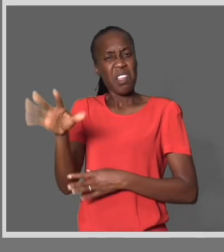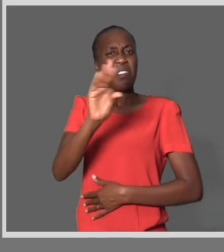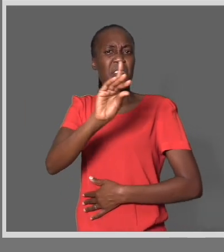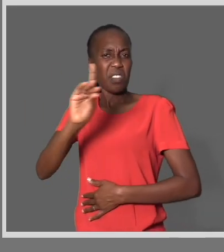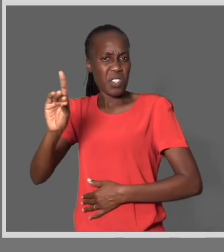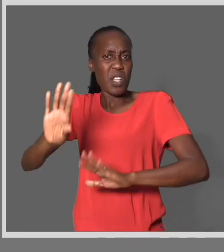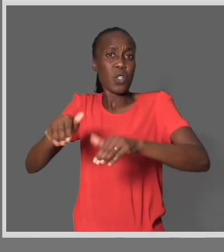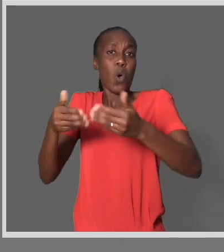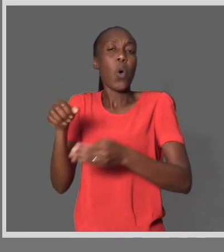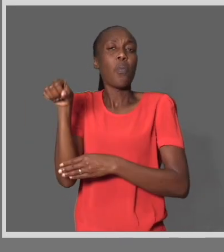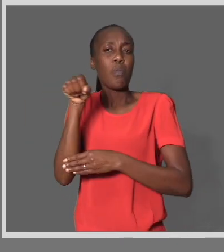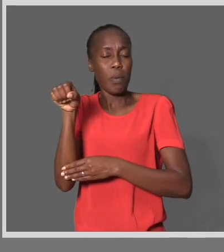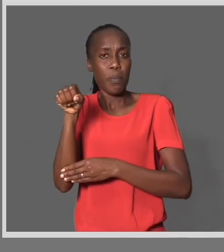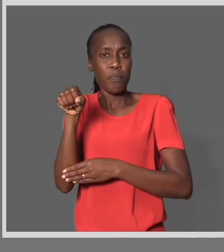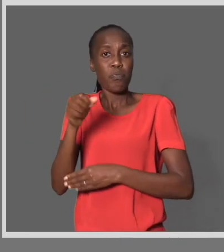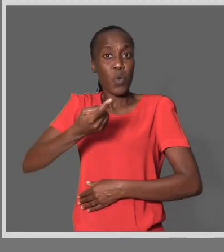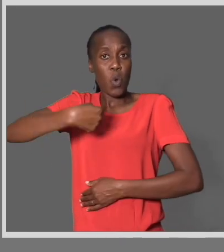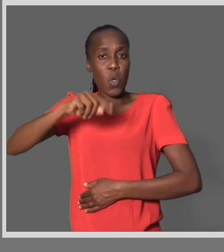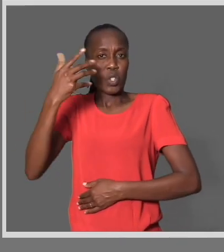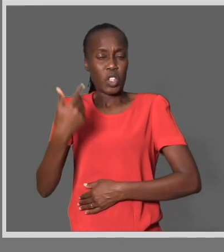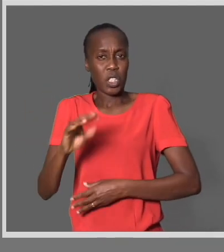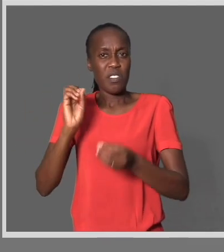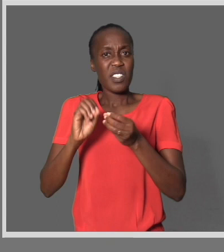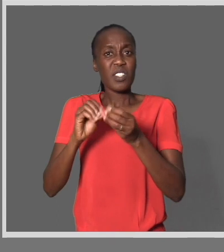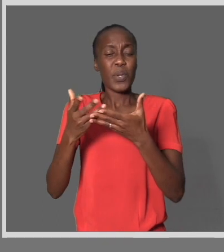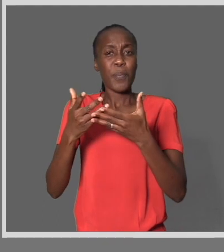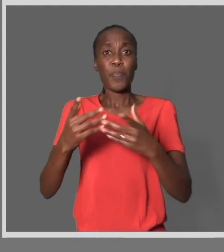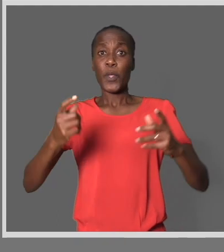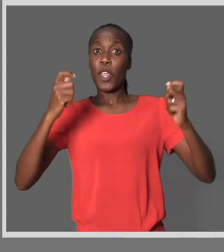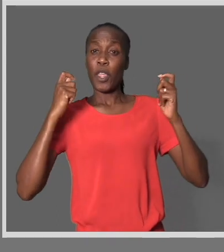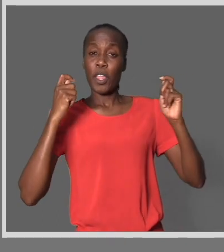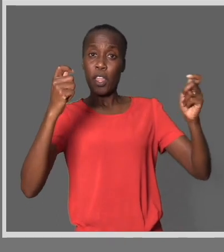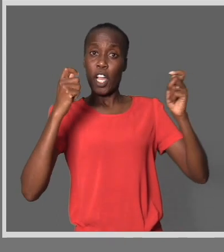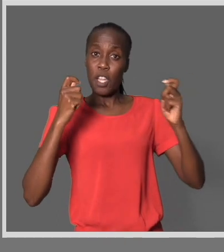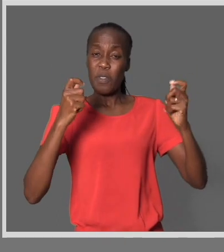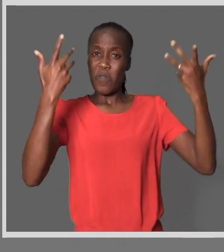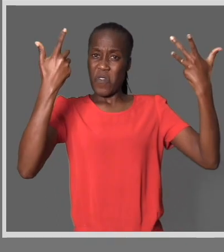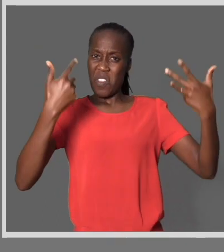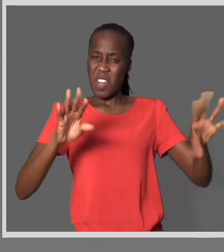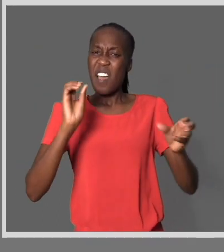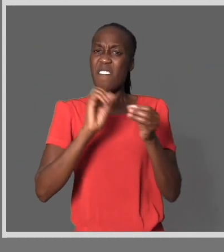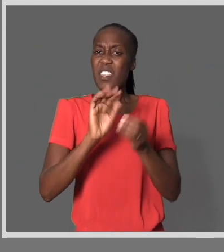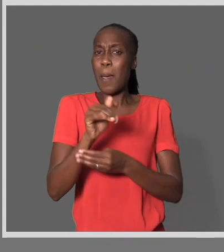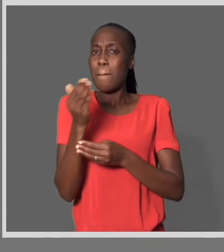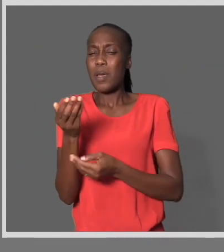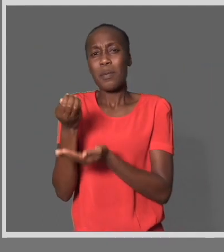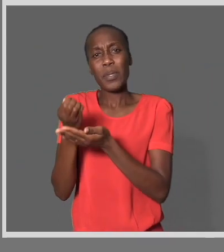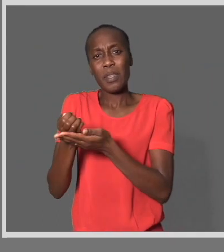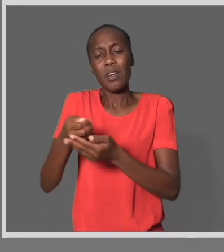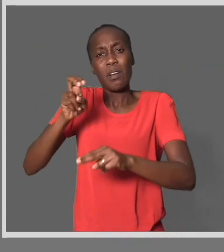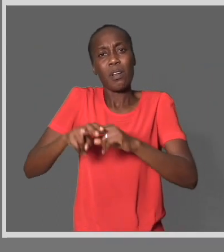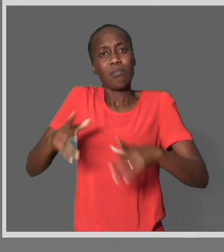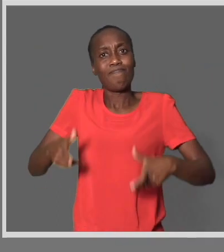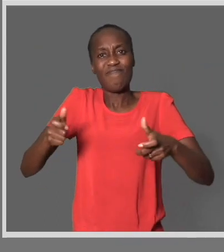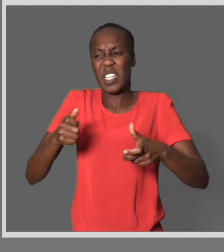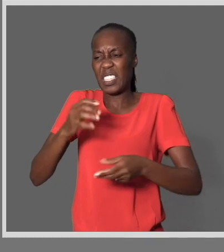cadeiras de roda que são ou não adequadas para crianças com deficiência. Sobretudo, nós acompanhamos várias campanhas pedindo de